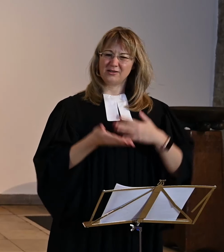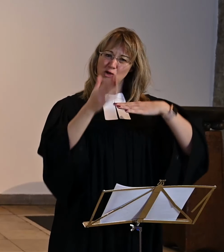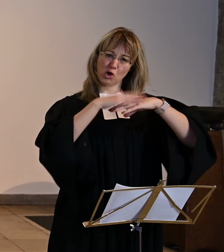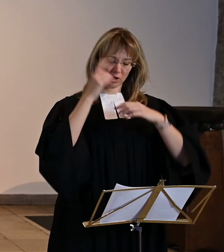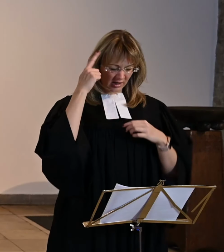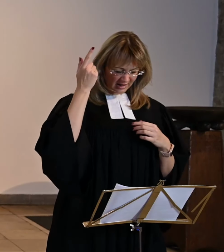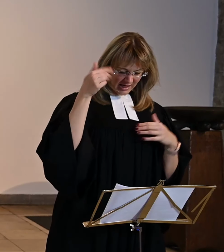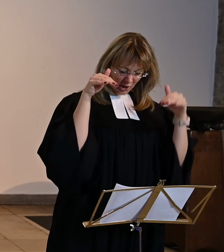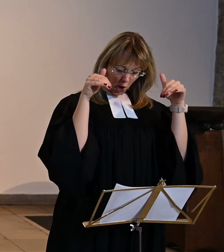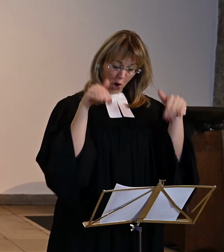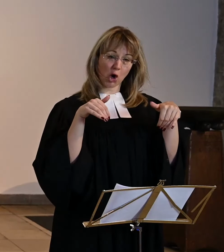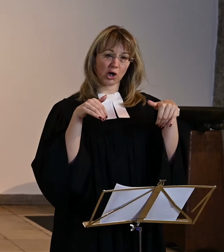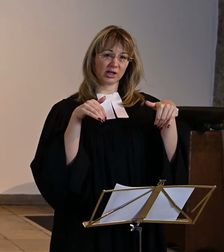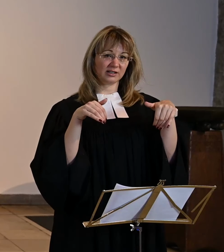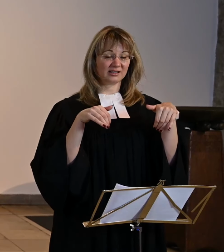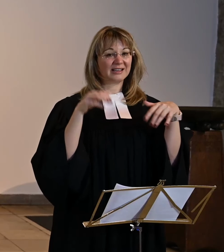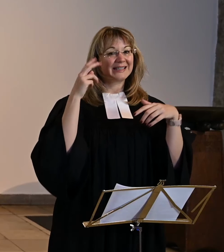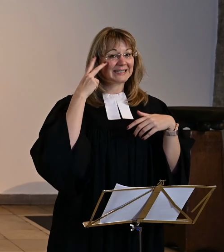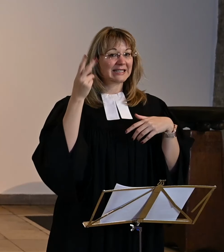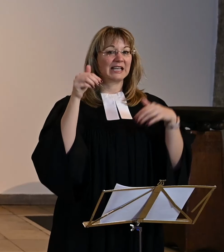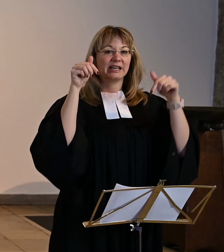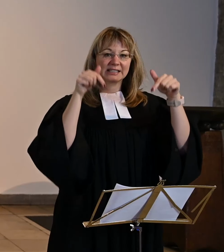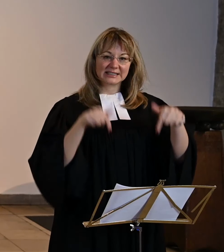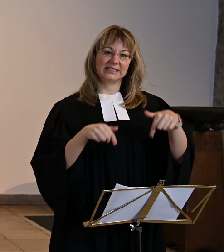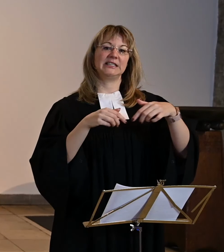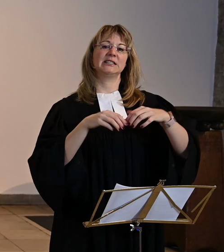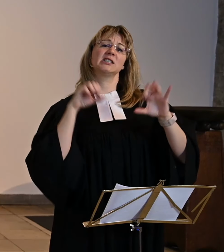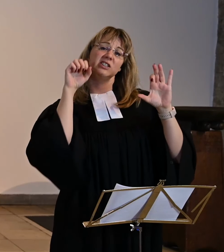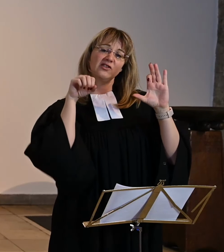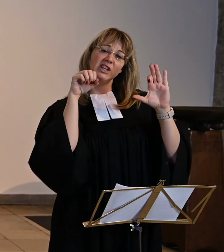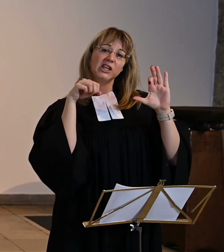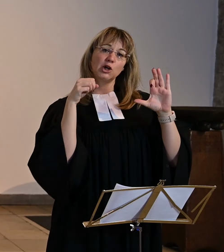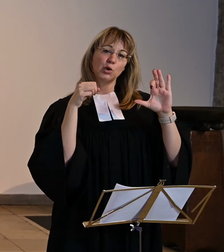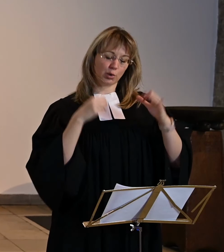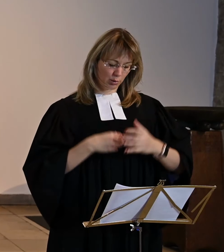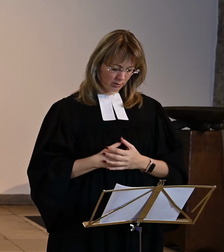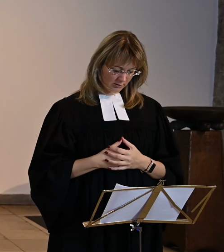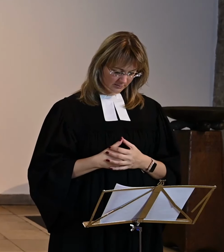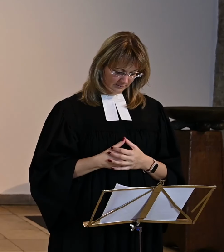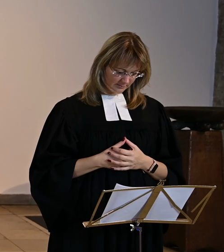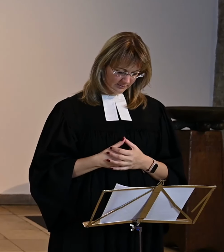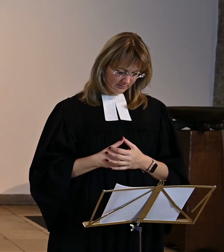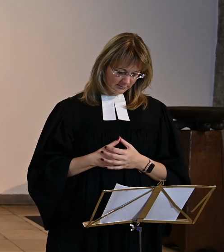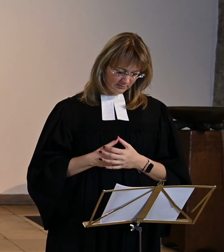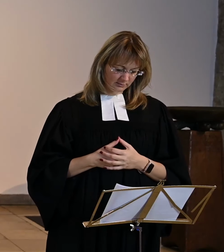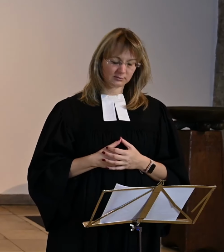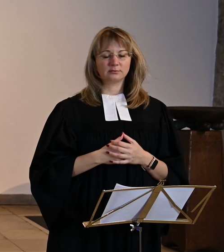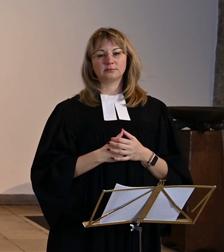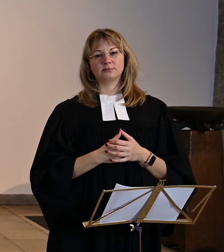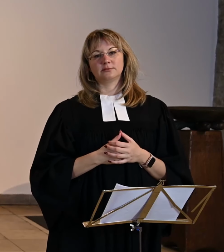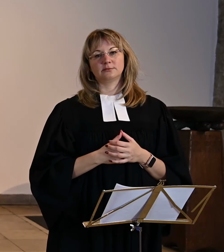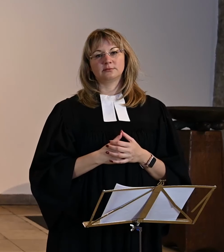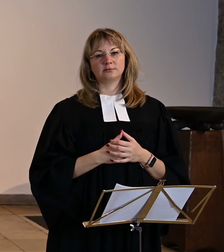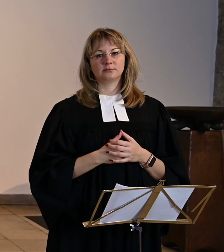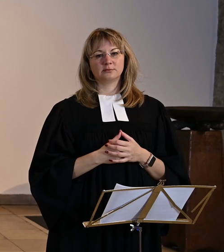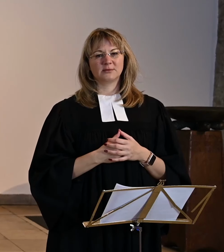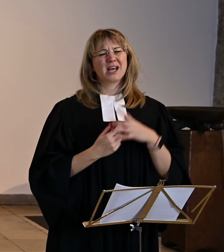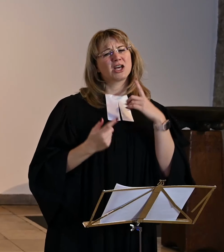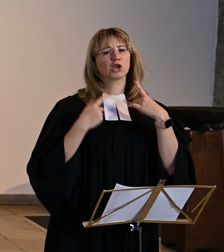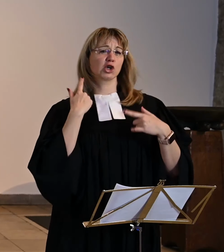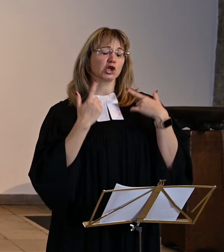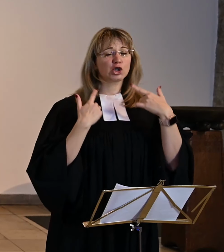der Verstorbenen, derer wir in diesem Gottesdienst gedenken, nehmen heute über das Internet an dieser Feier